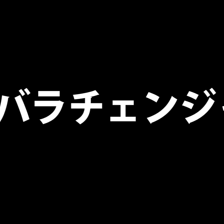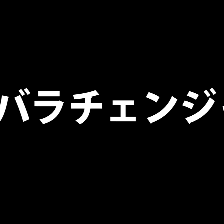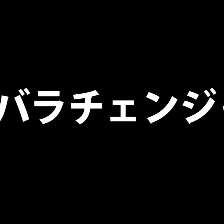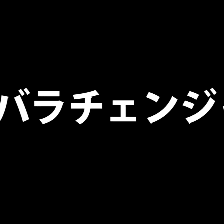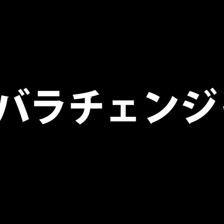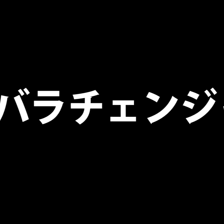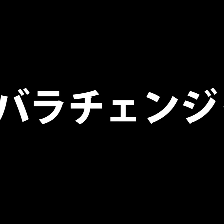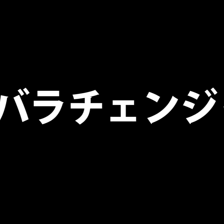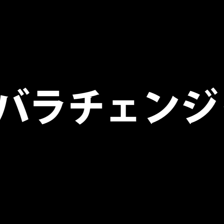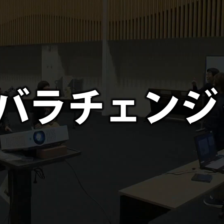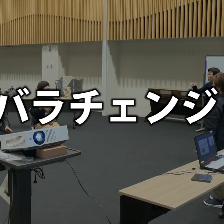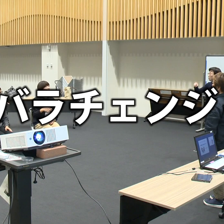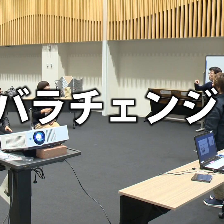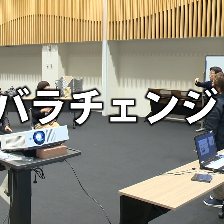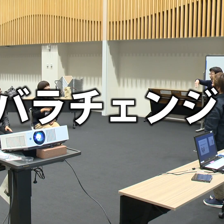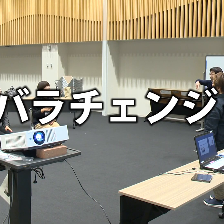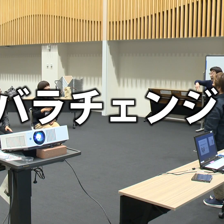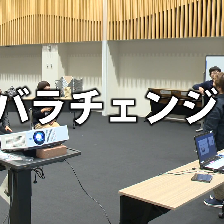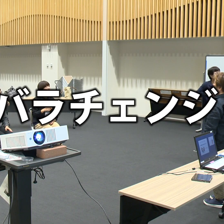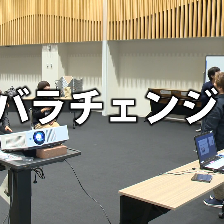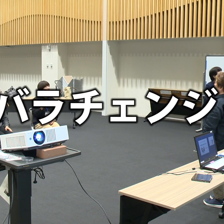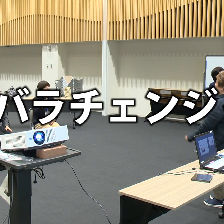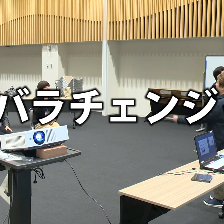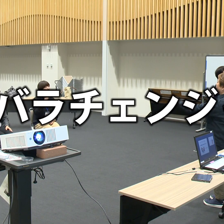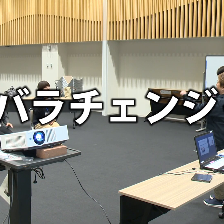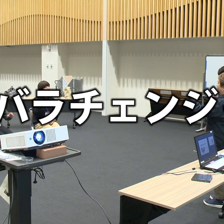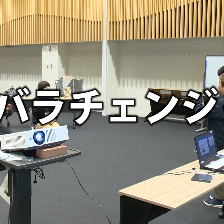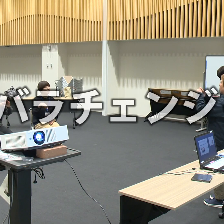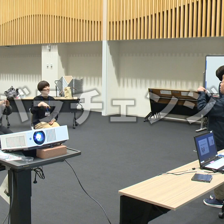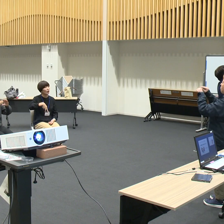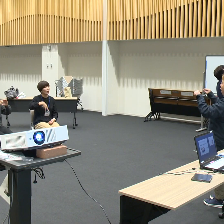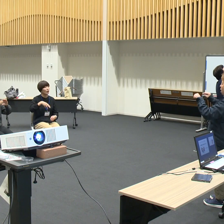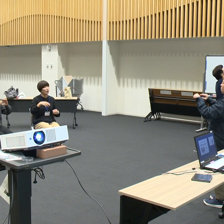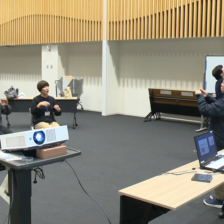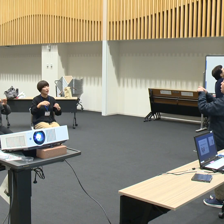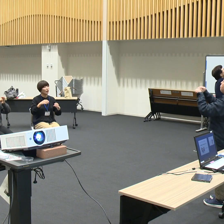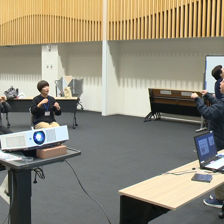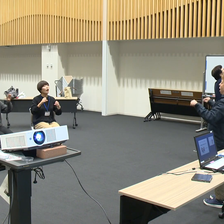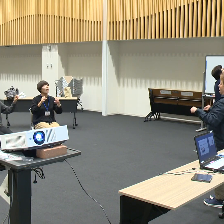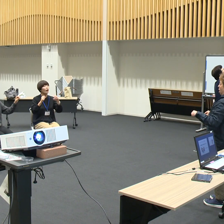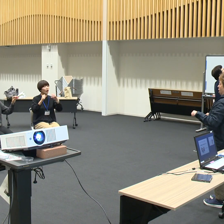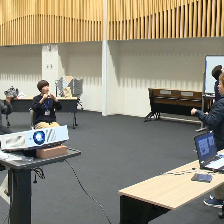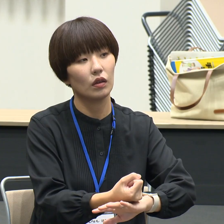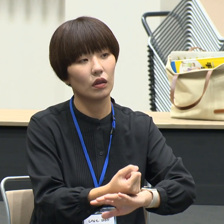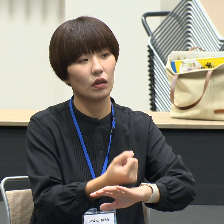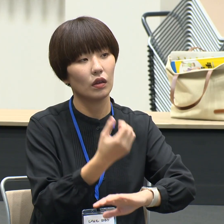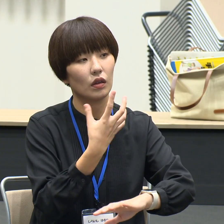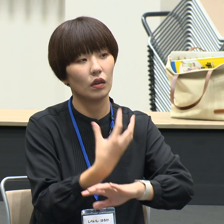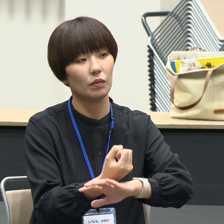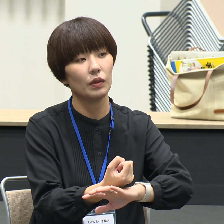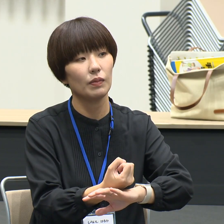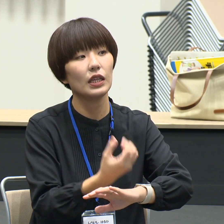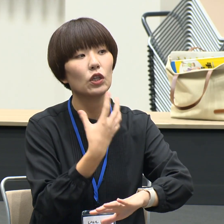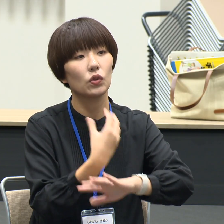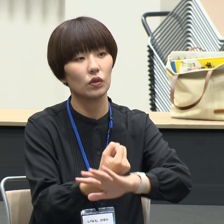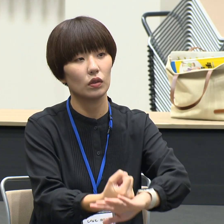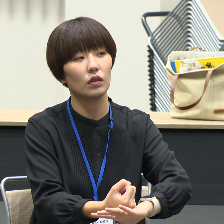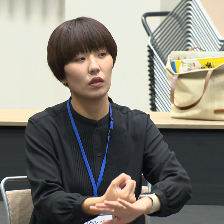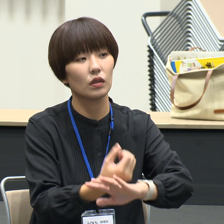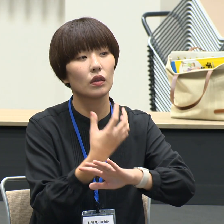る。今回の米原チェンジャーは、市が主催する手話講座に参加し、手話通訳者を目指して